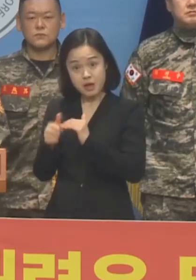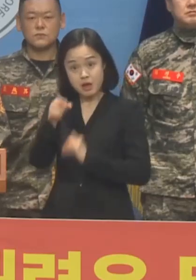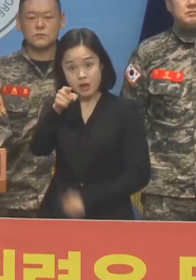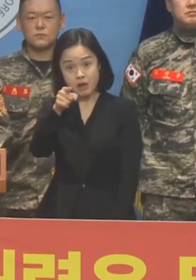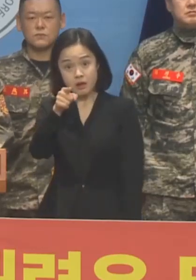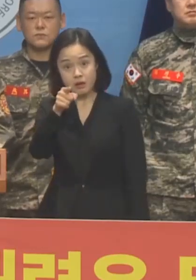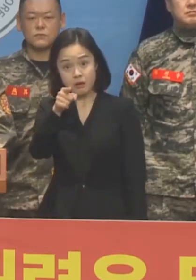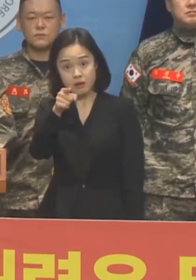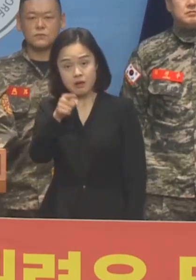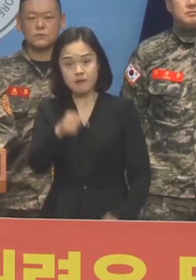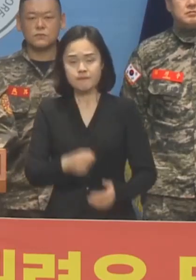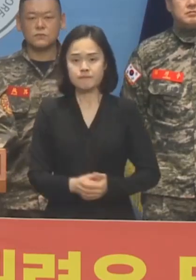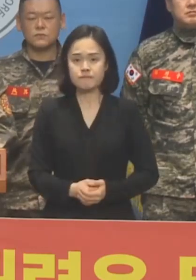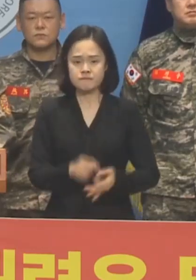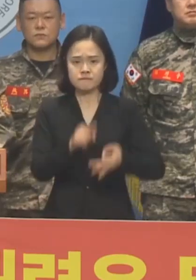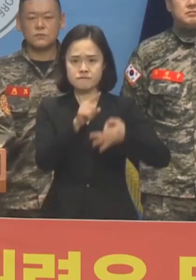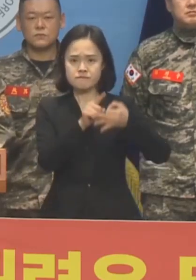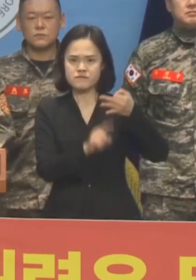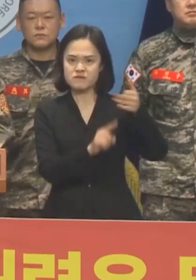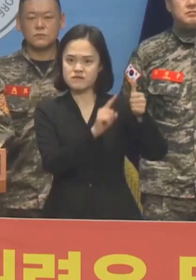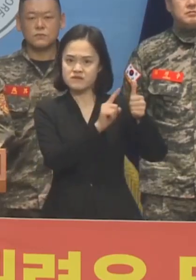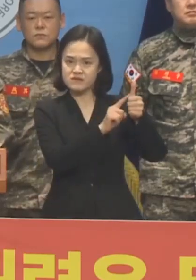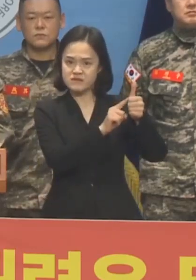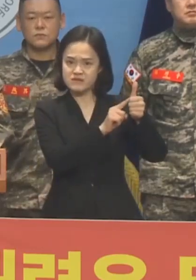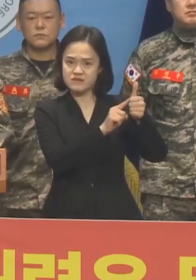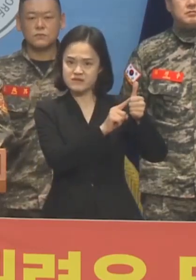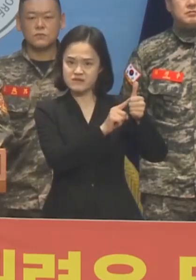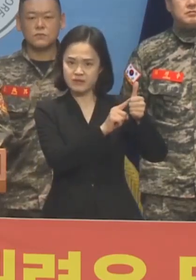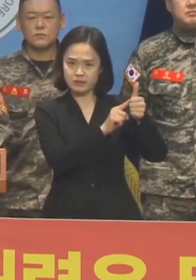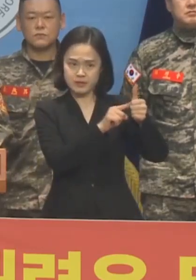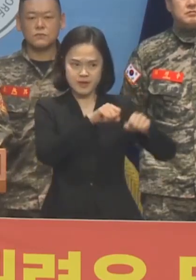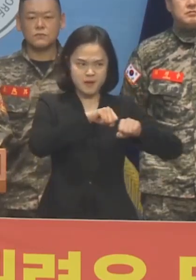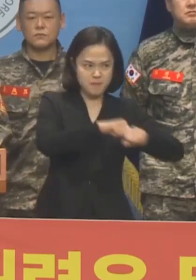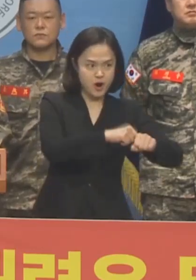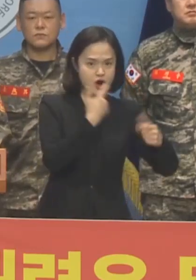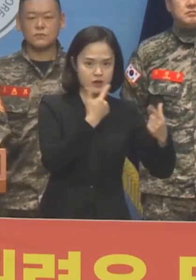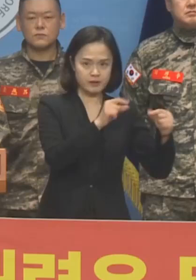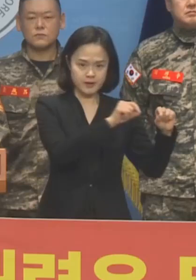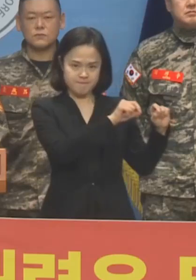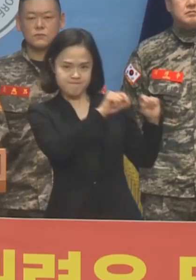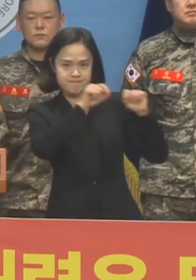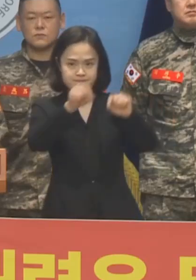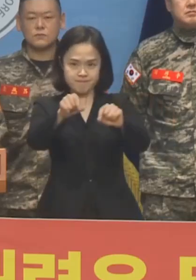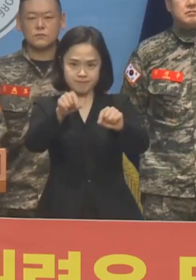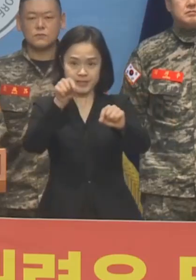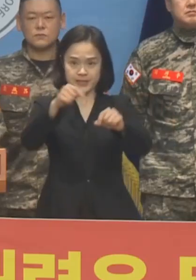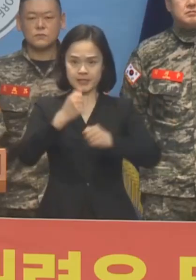산송장 윤석열의 전철을 밟게 해줄 것을 경고합니다.